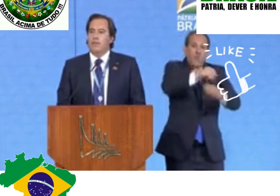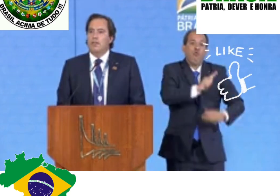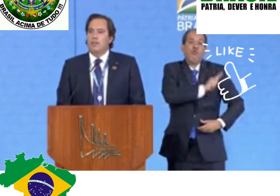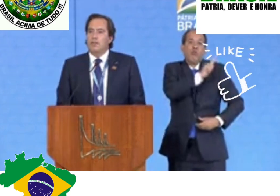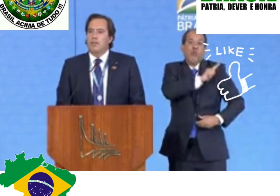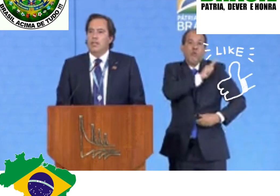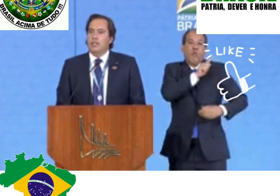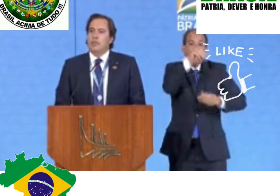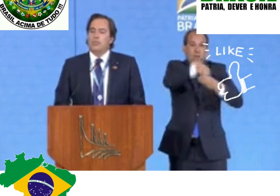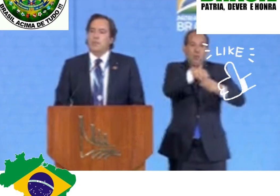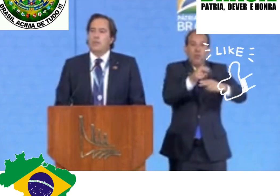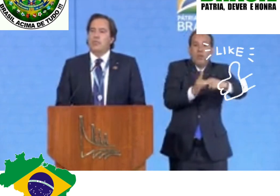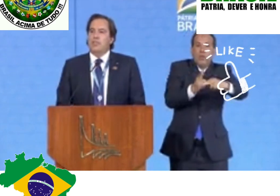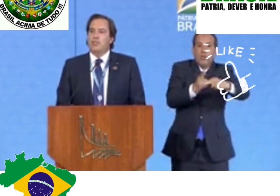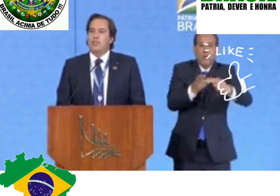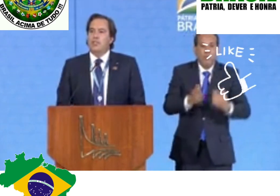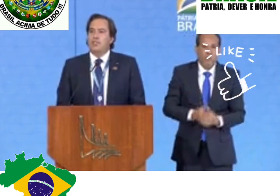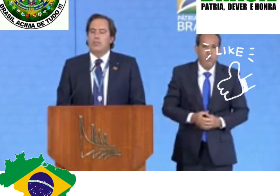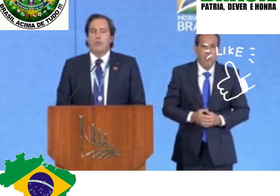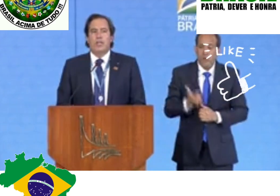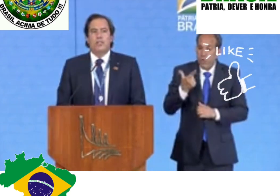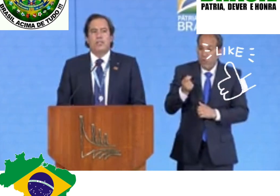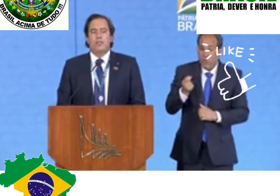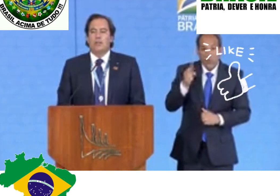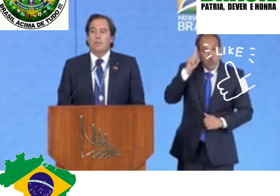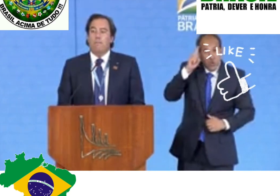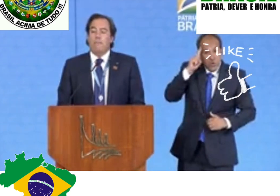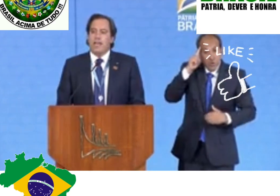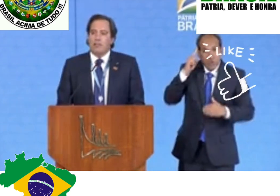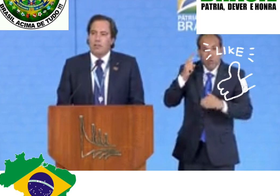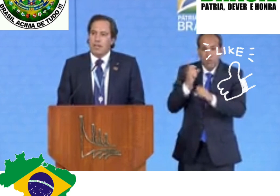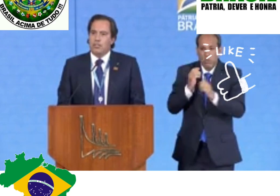Federal. Então, nos primeiros 20 dias, nós,